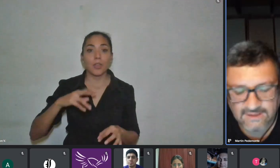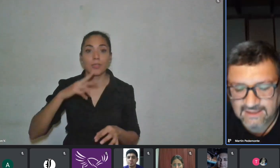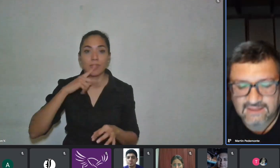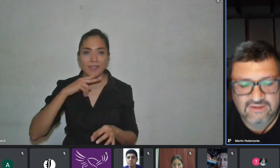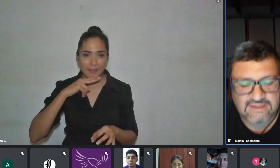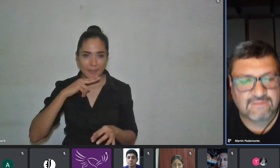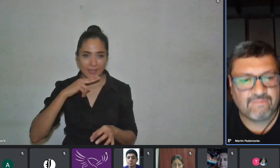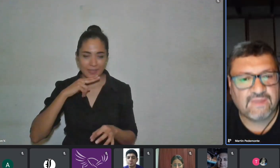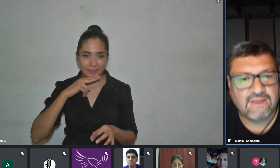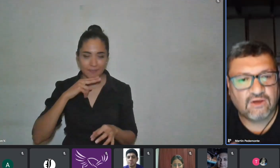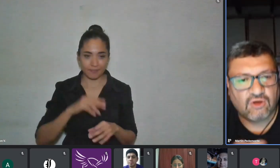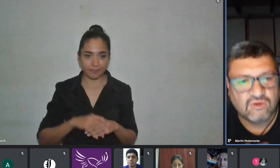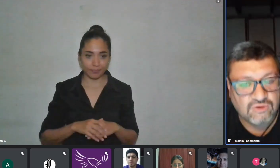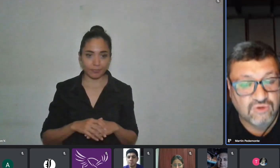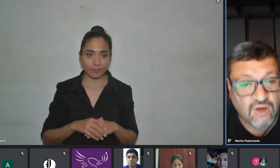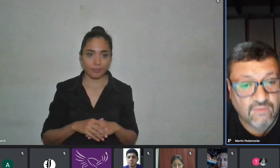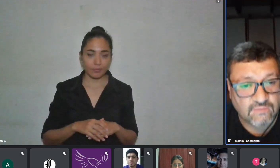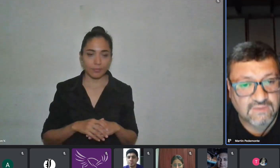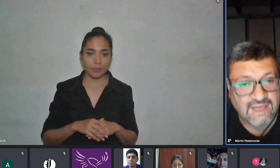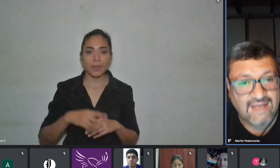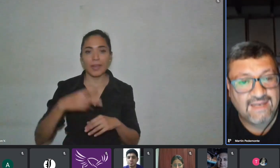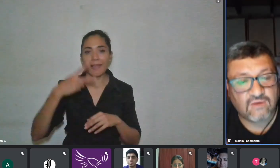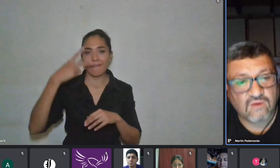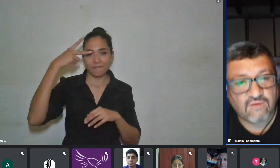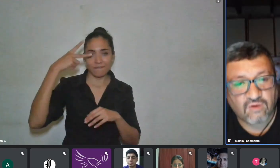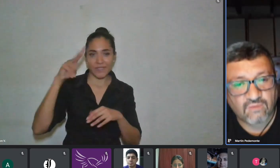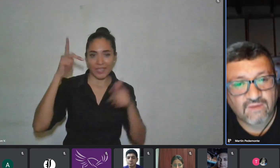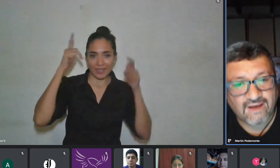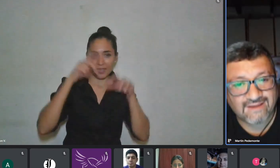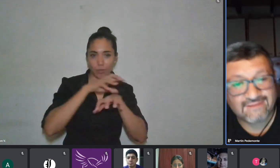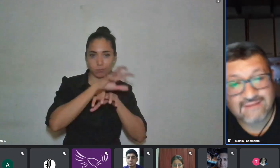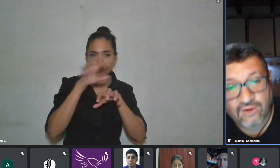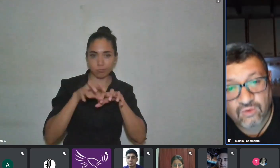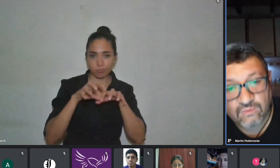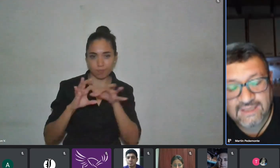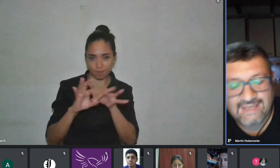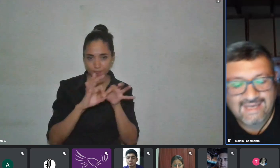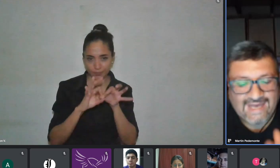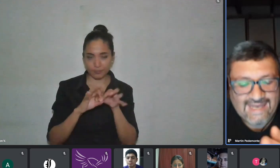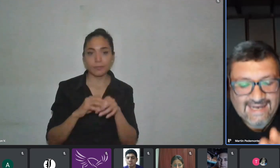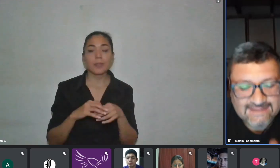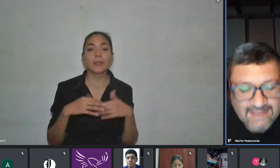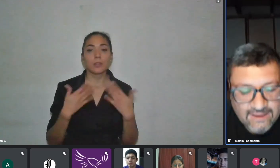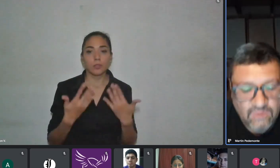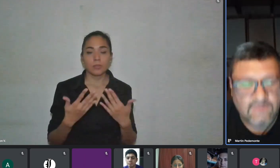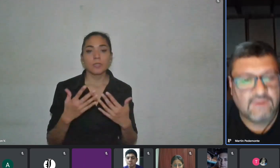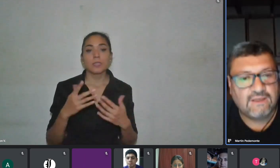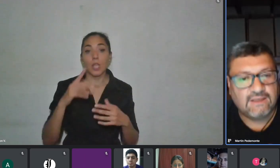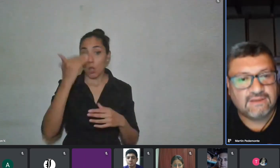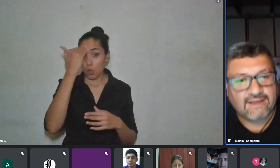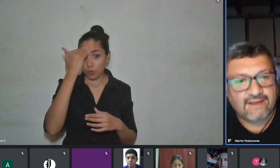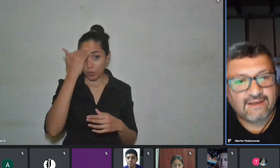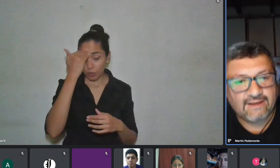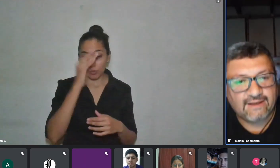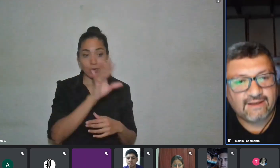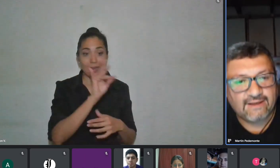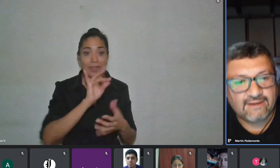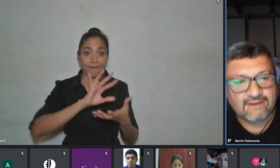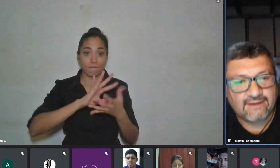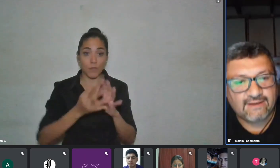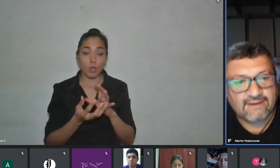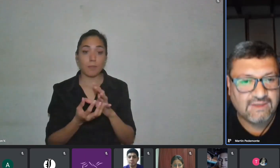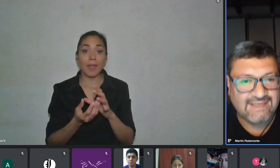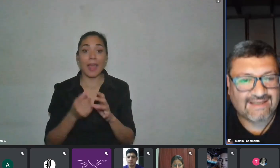Argentina. Entonces, Constitución elige una forma de Estado, el Estado